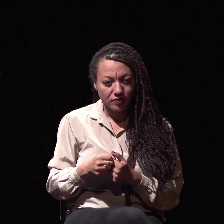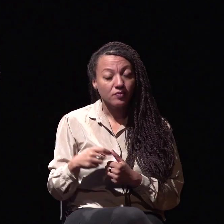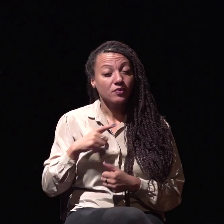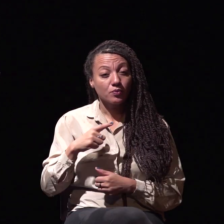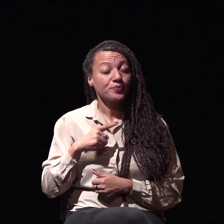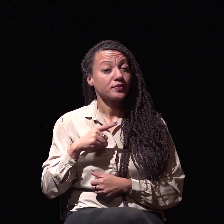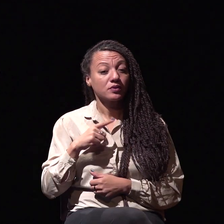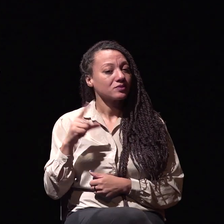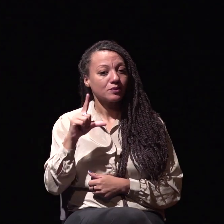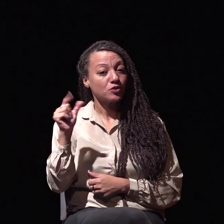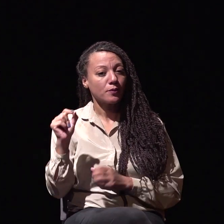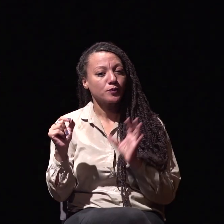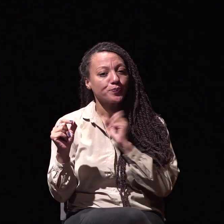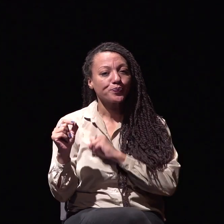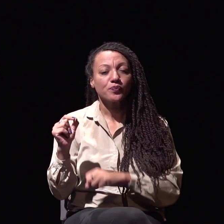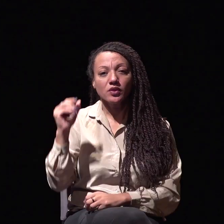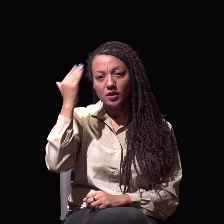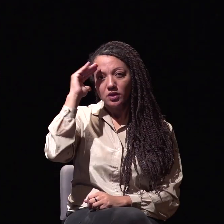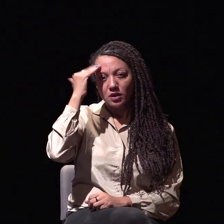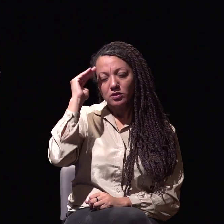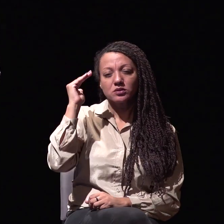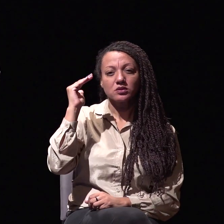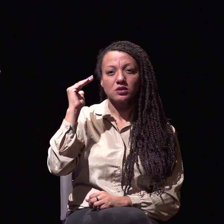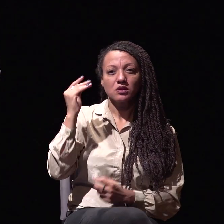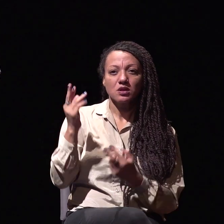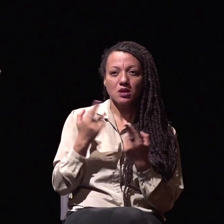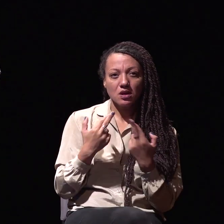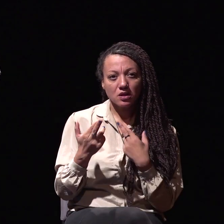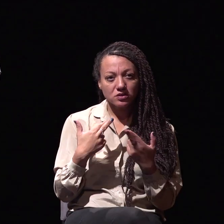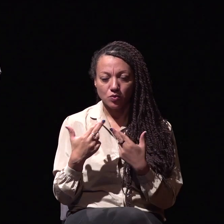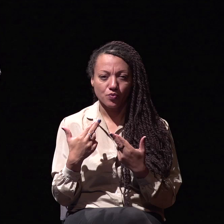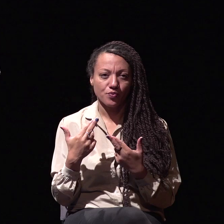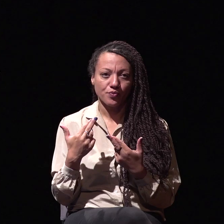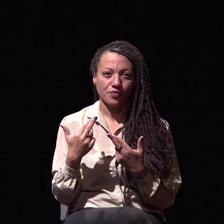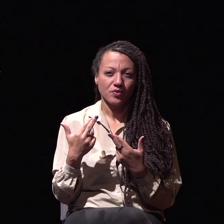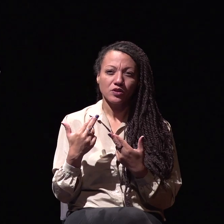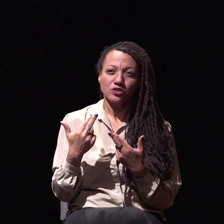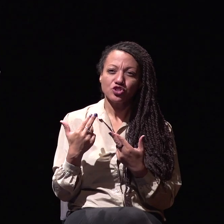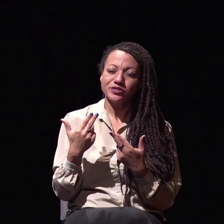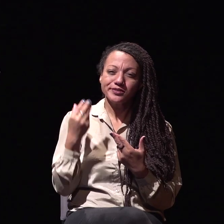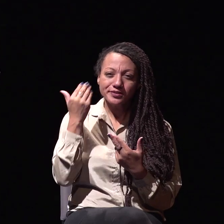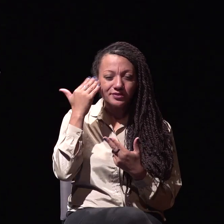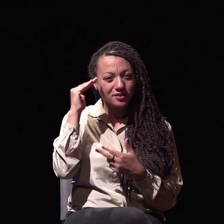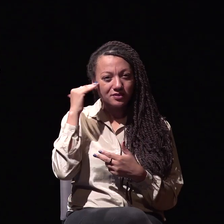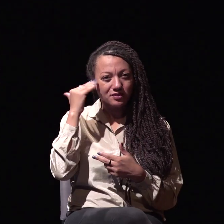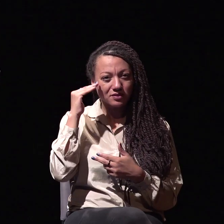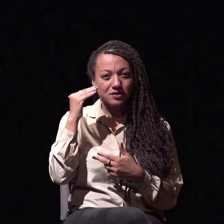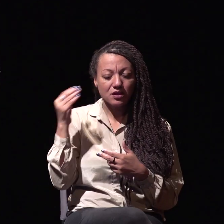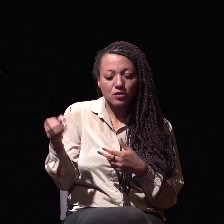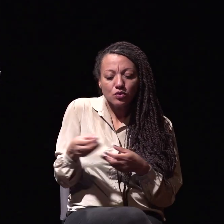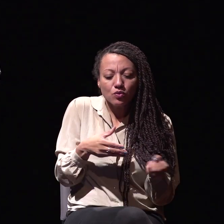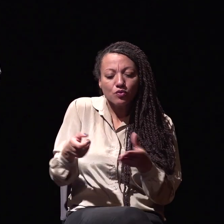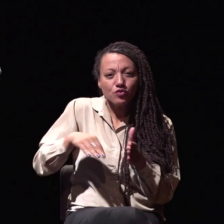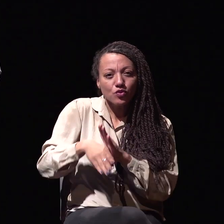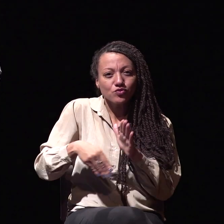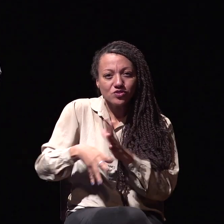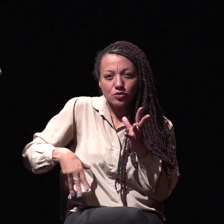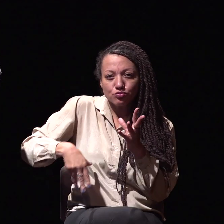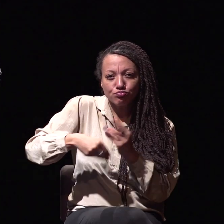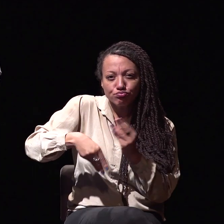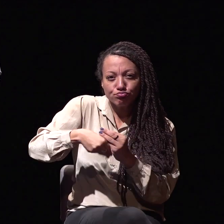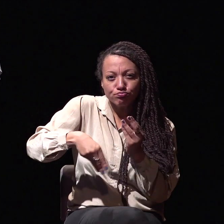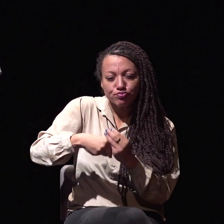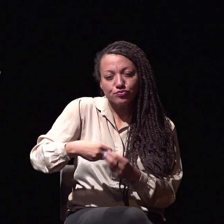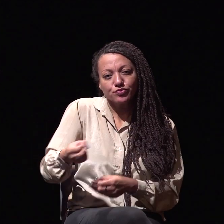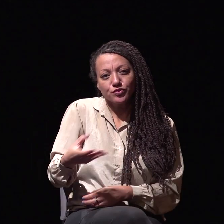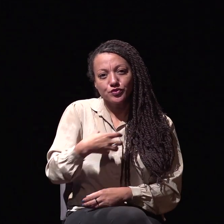seus trabalhos procurando compreender esta relação, não de negação, mas de incorporação dos novos conceitos, novas